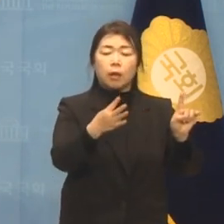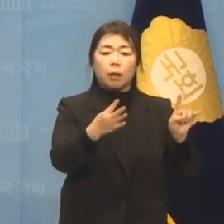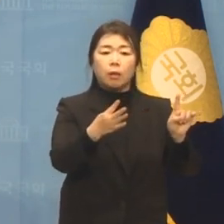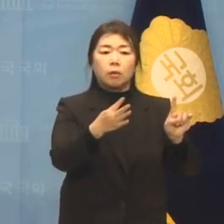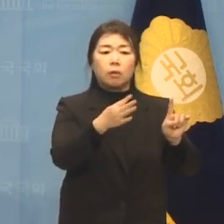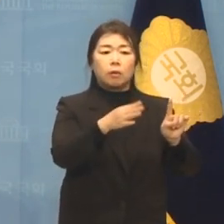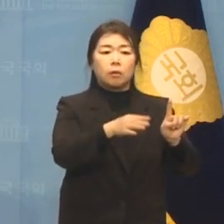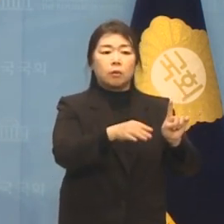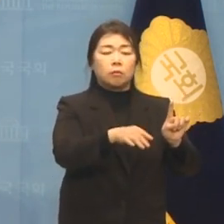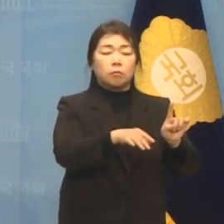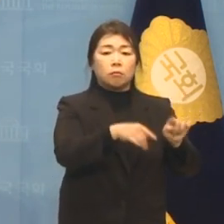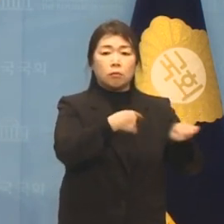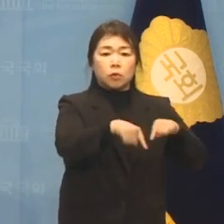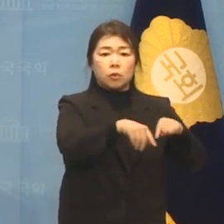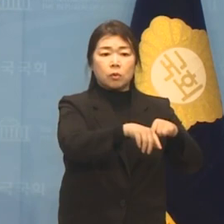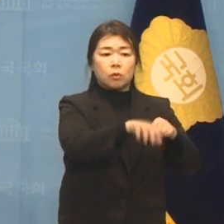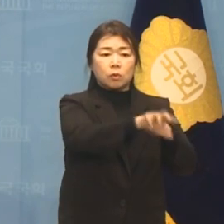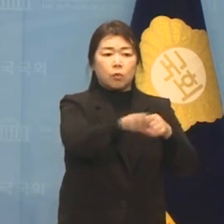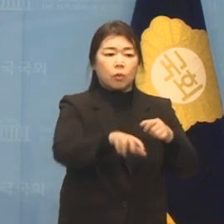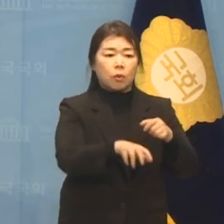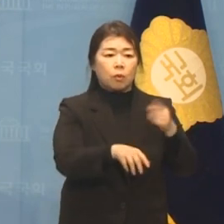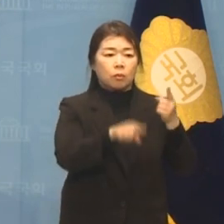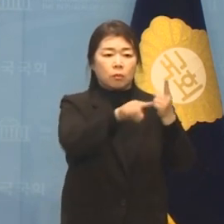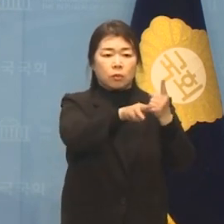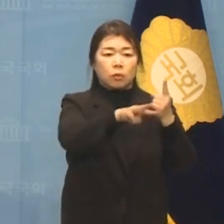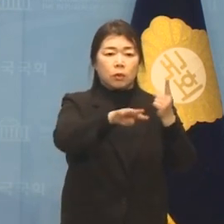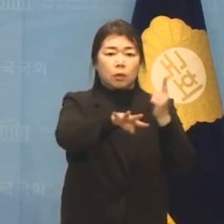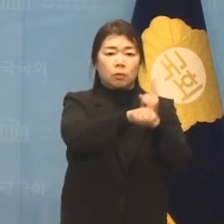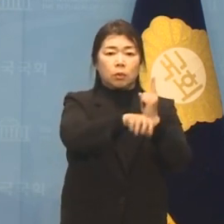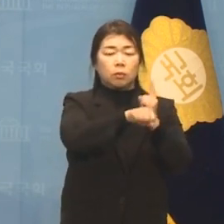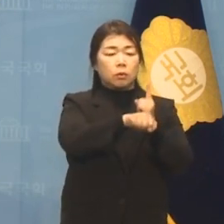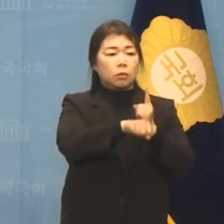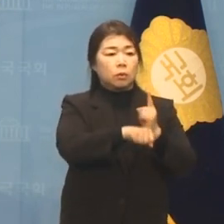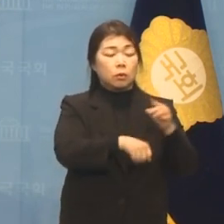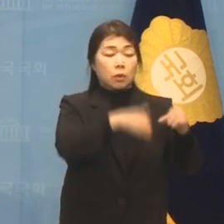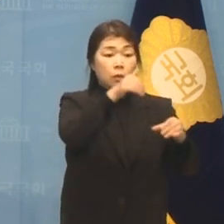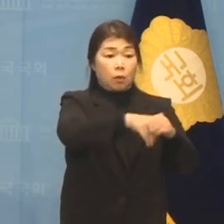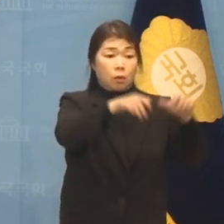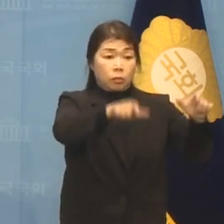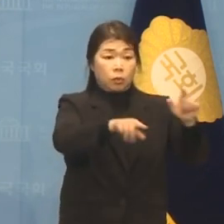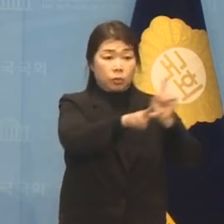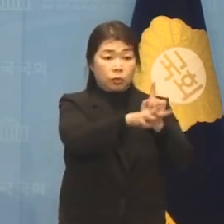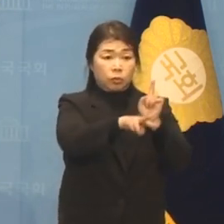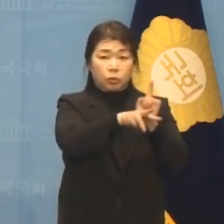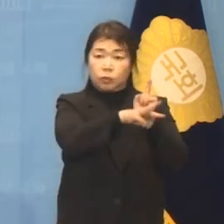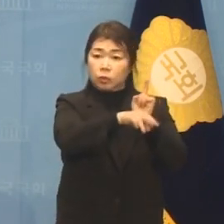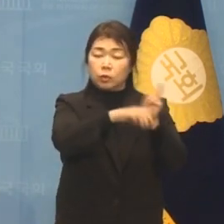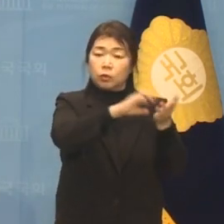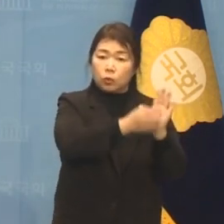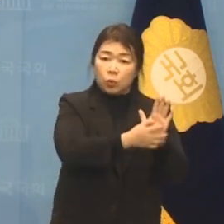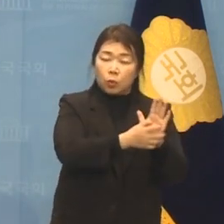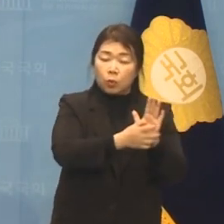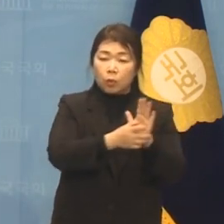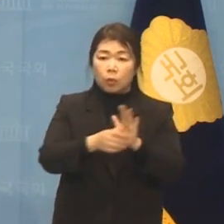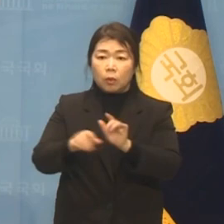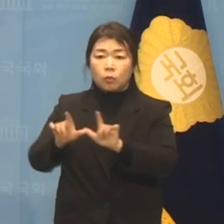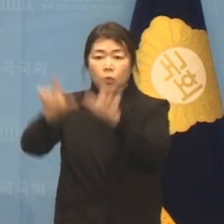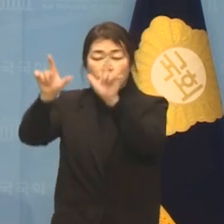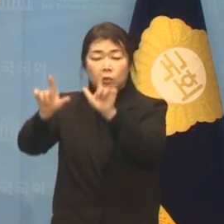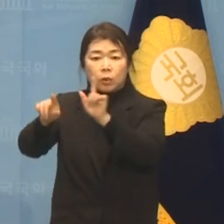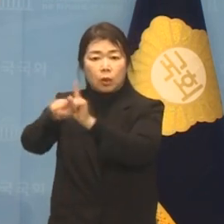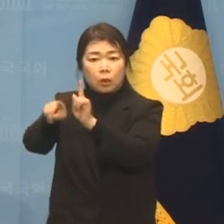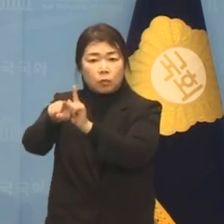지자체가 포함되어 있습니다. 면적 기준으로 보더라도 중서부권의 선거구는 동북권의 3배를 넘는